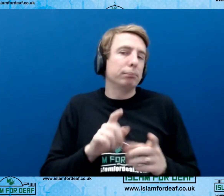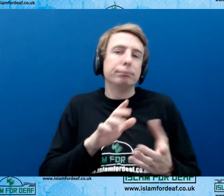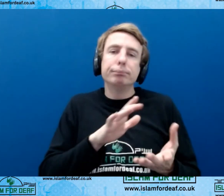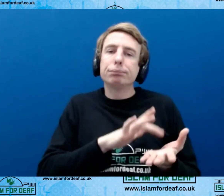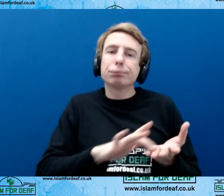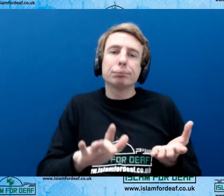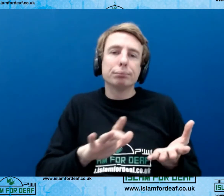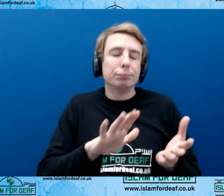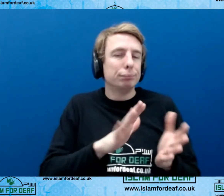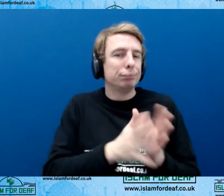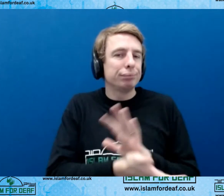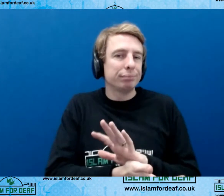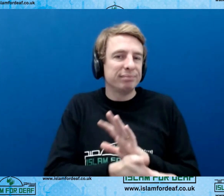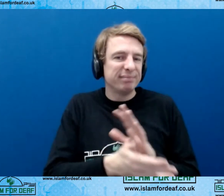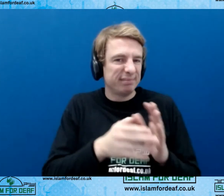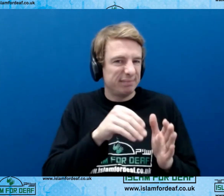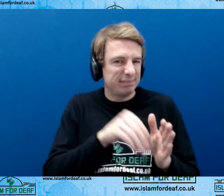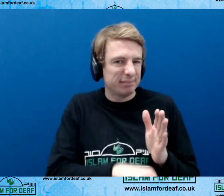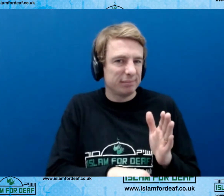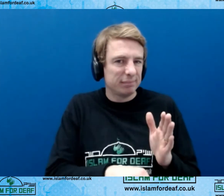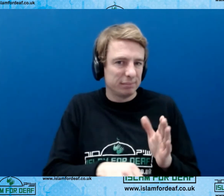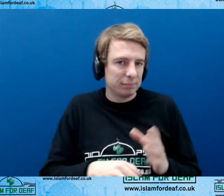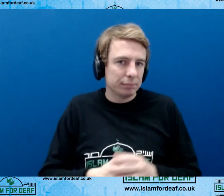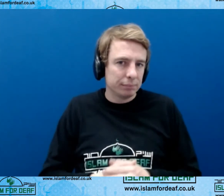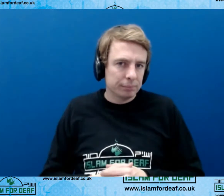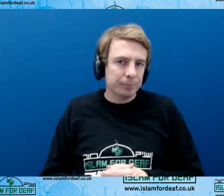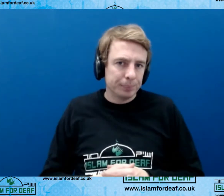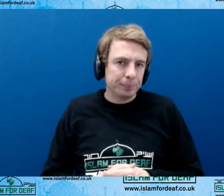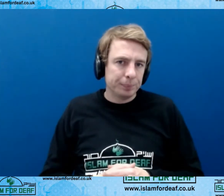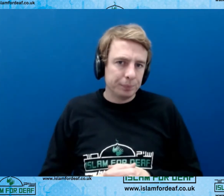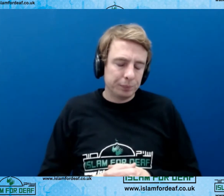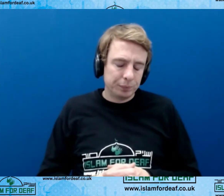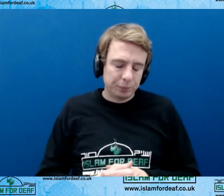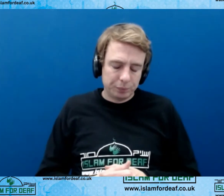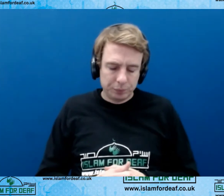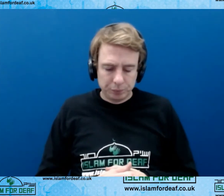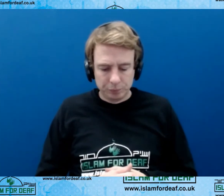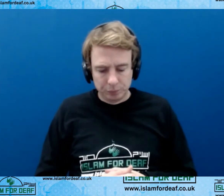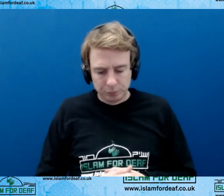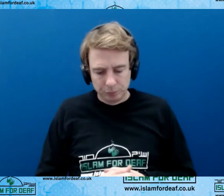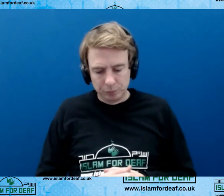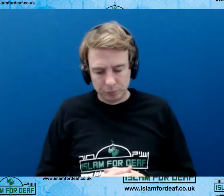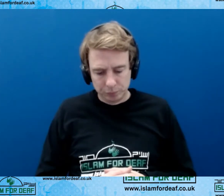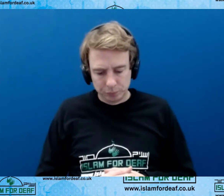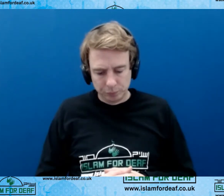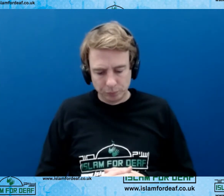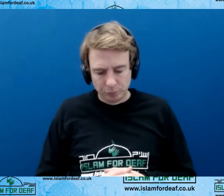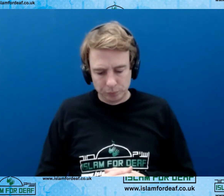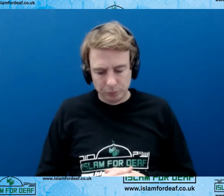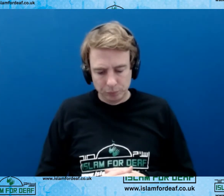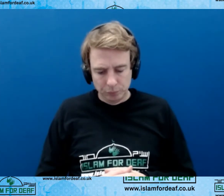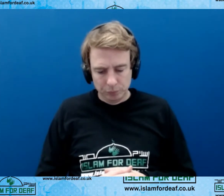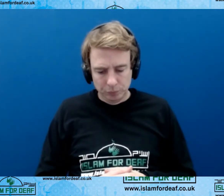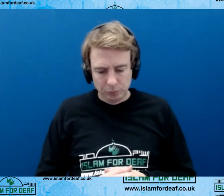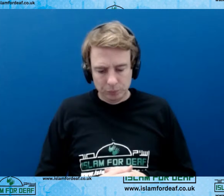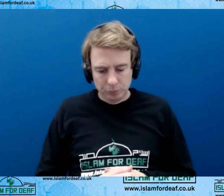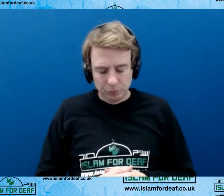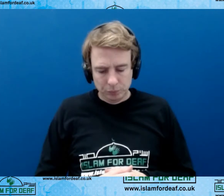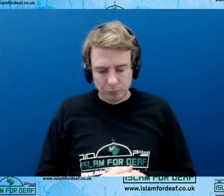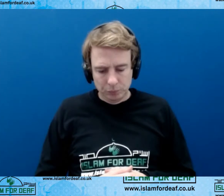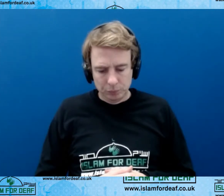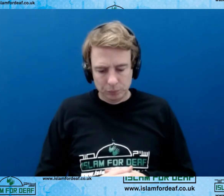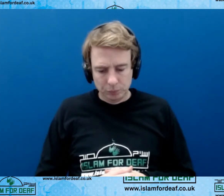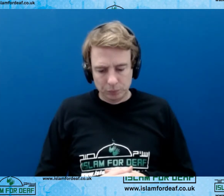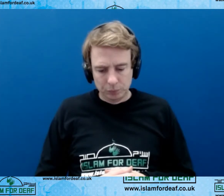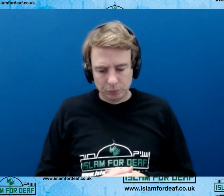ثم قال تعالى سيصلى نارا ذات لهب توعده بأن الله سيميته على الكفر